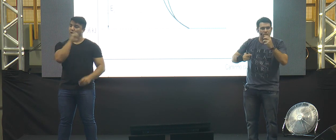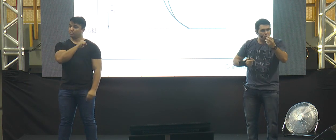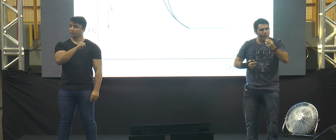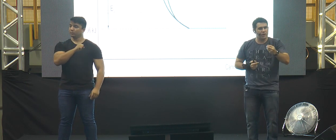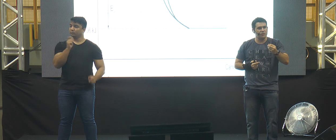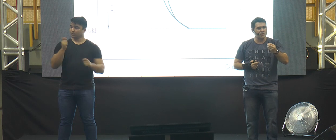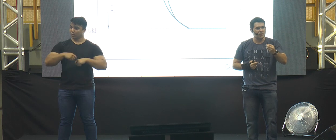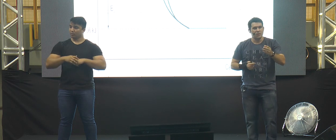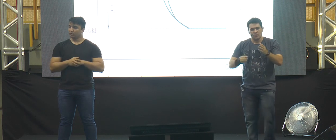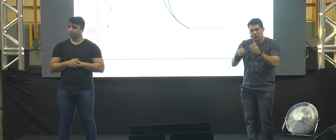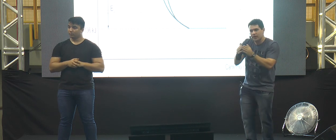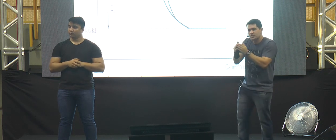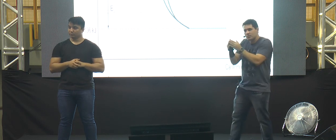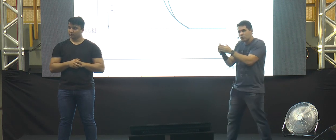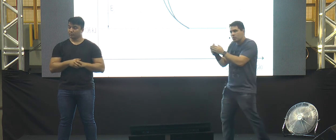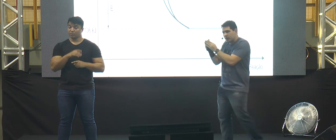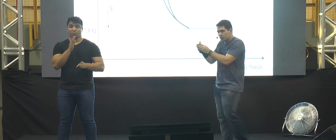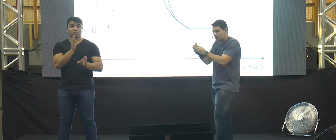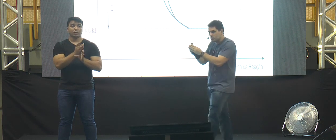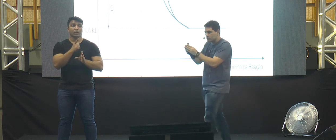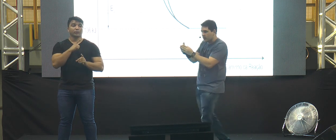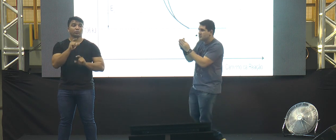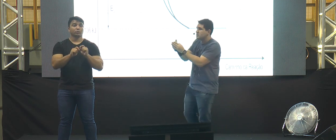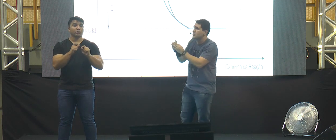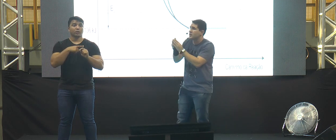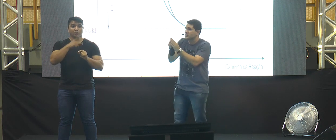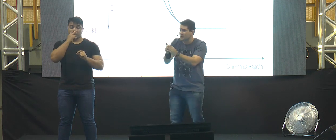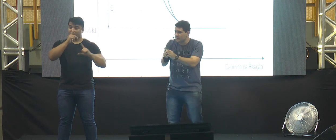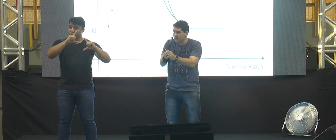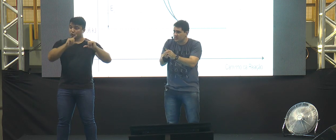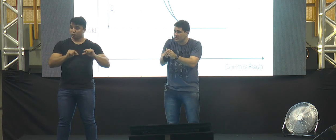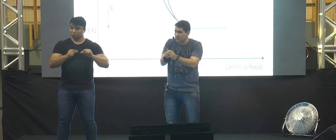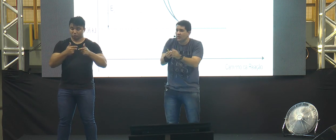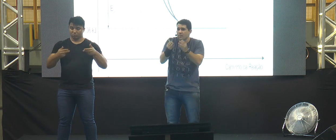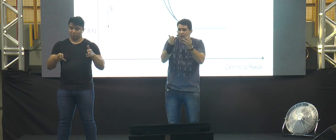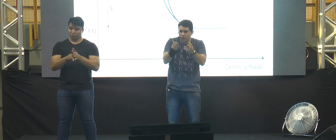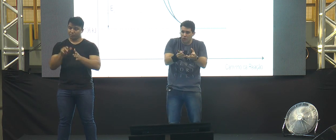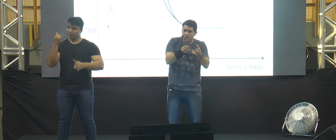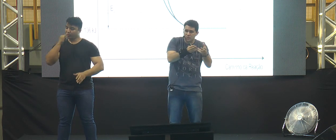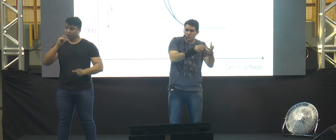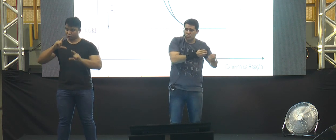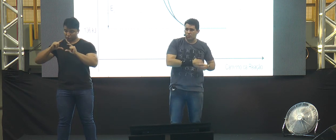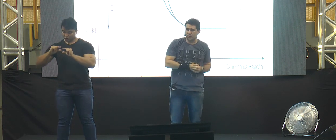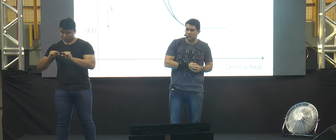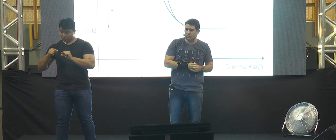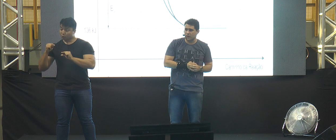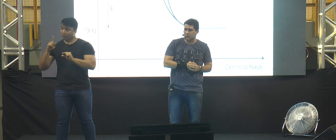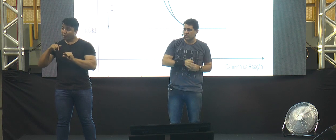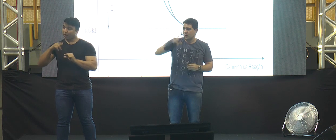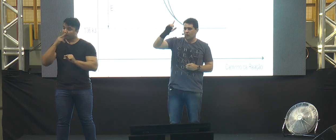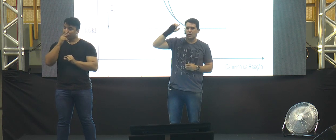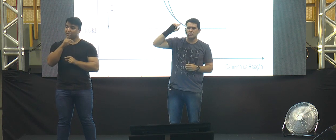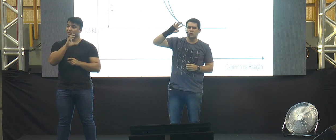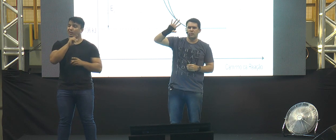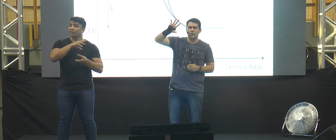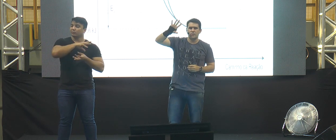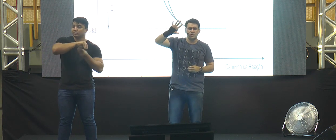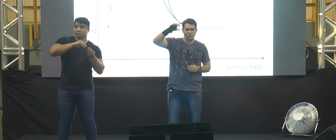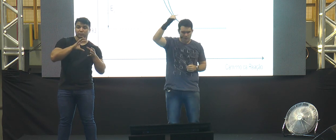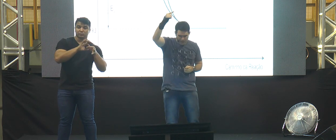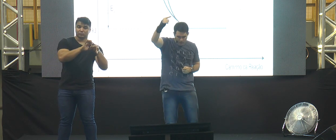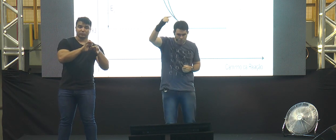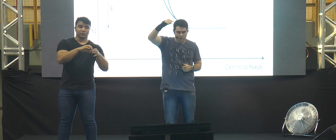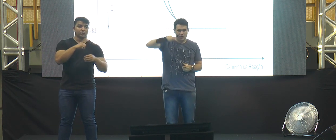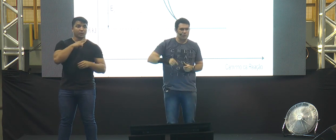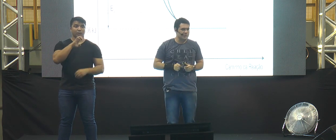rápida. Por que, Levi? Porque ele diminui o percurso, ele diminui a quantidade de energia para a formação do complexo ativado. Olha de novo bem